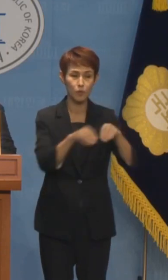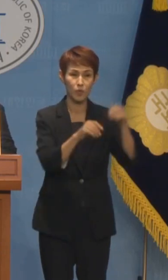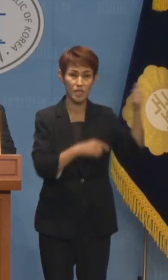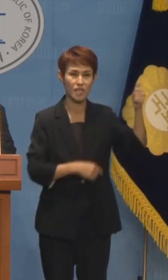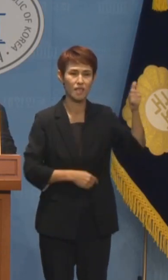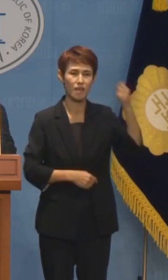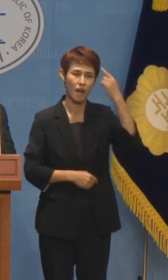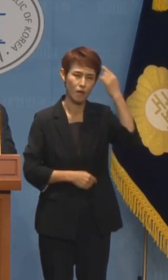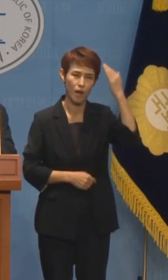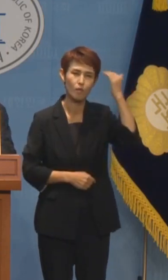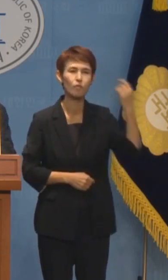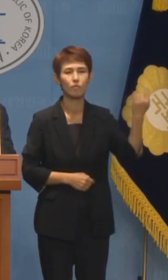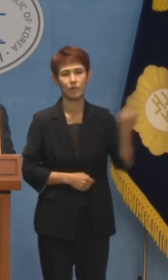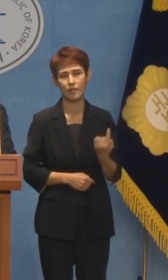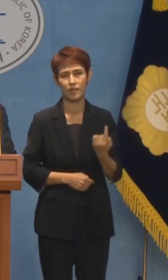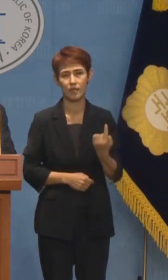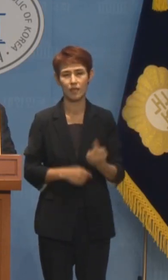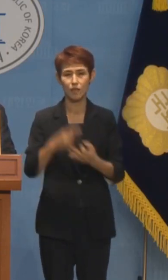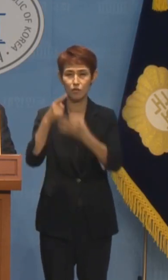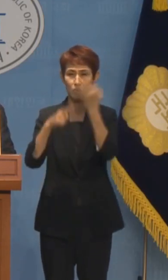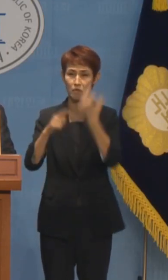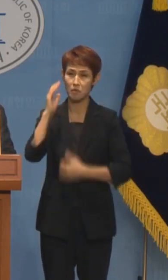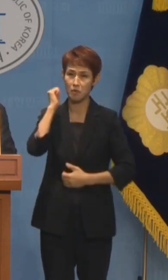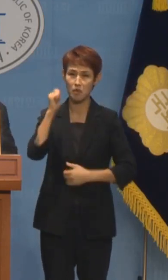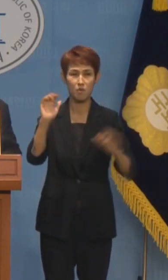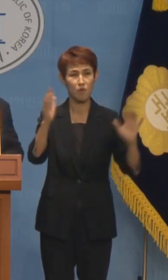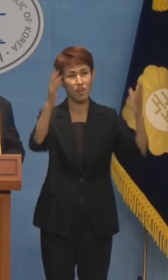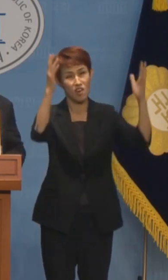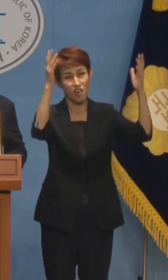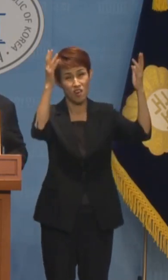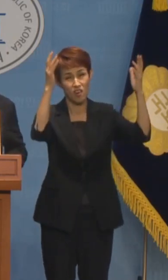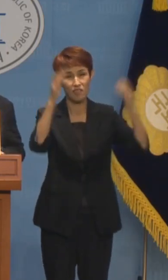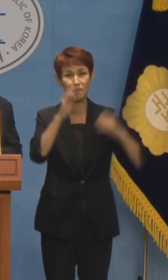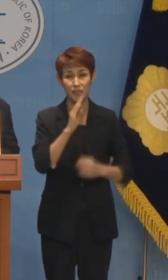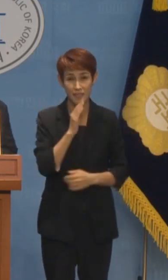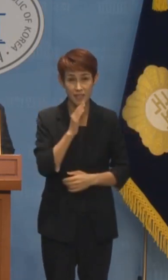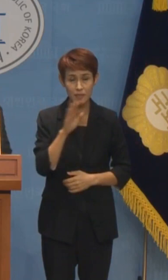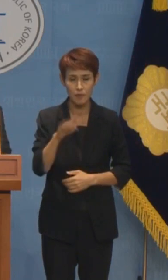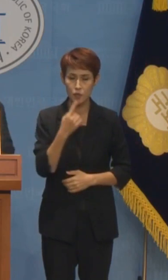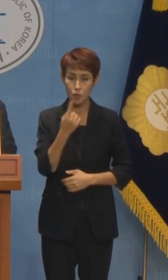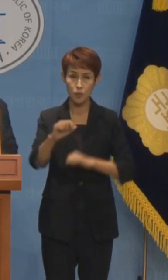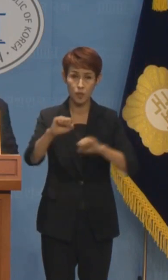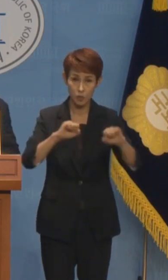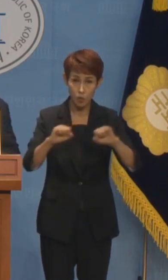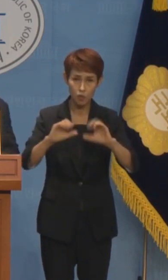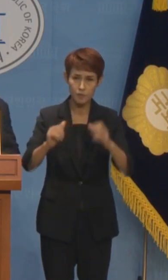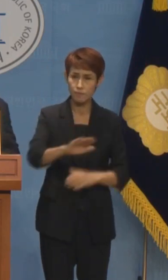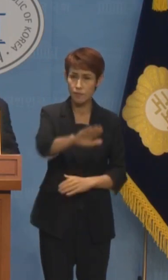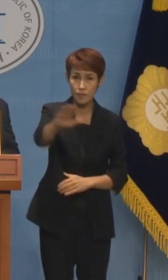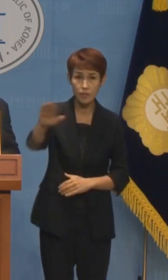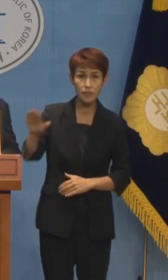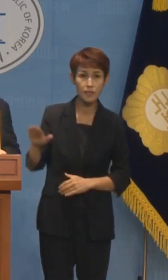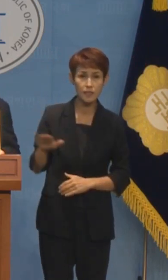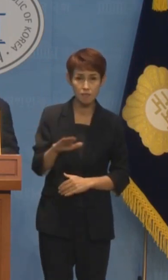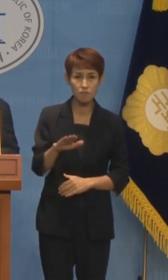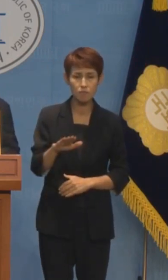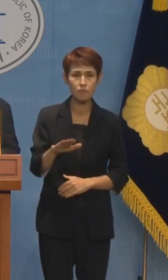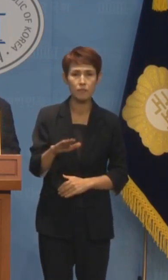날입니다 윤성은 환영의 입장이지만 저희 촛불행동 그리고 우리 국민들은이